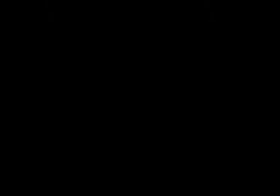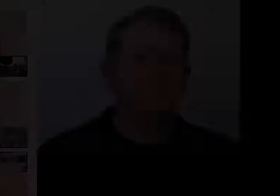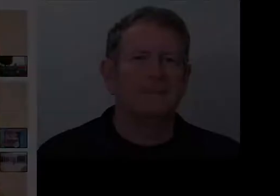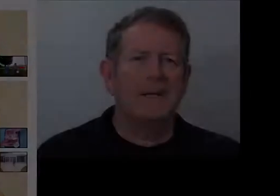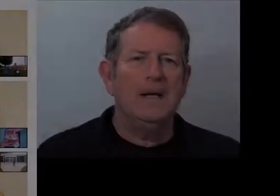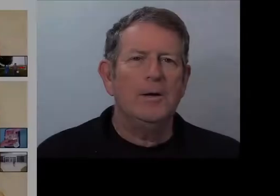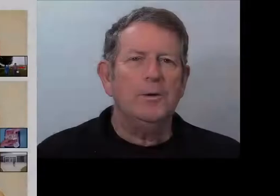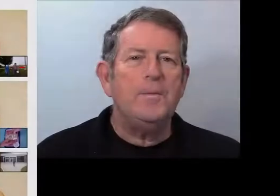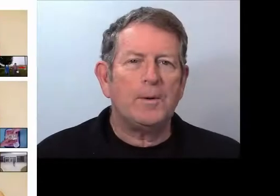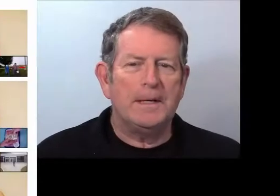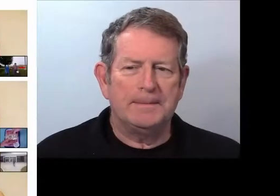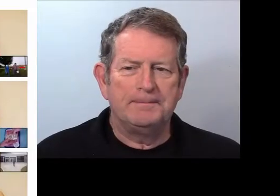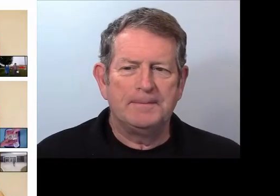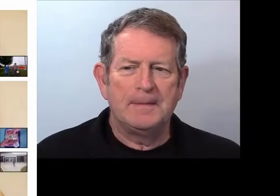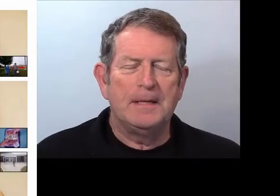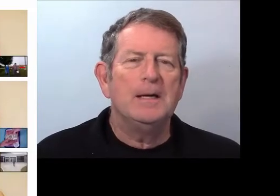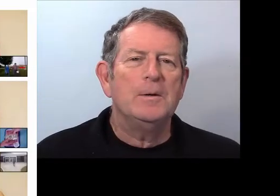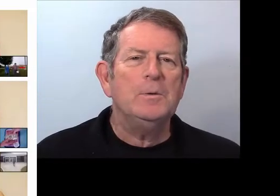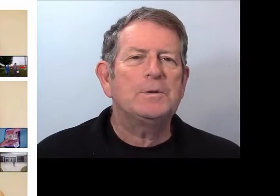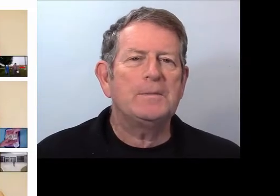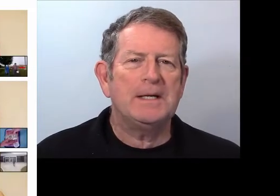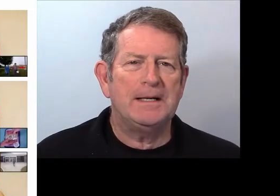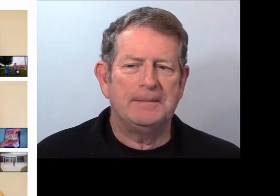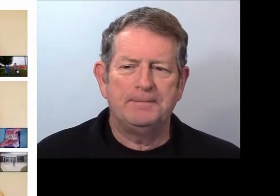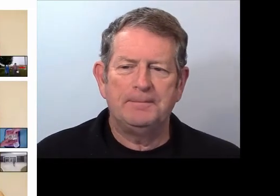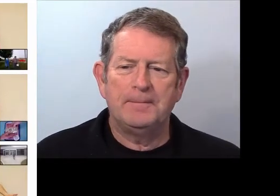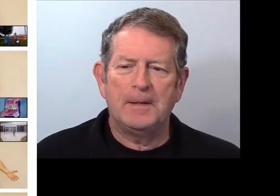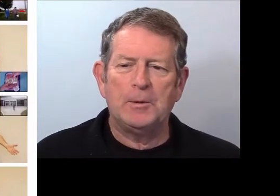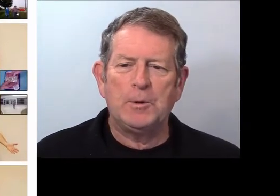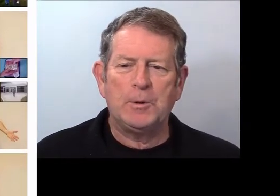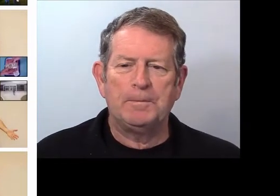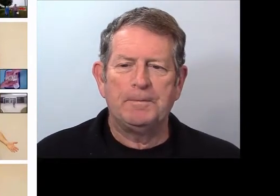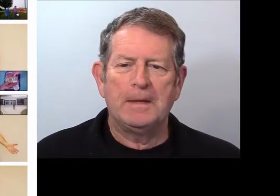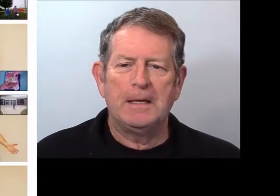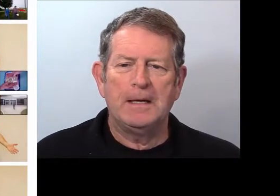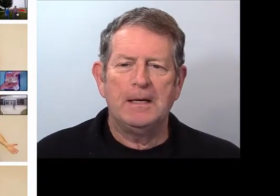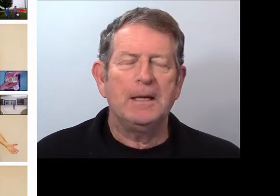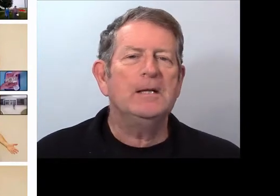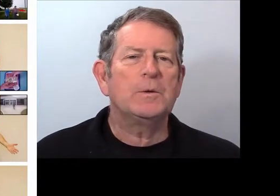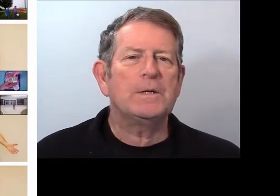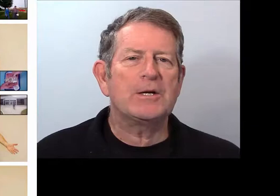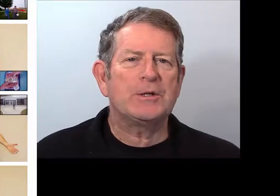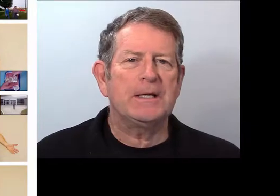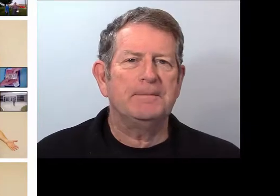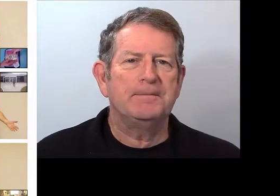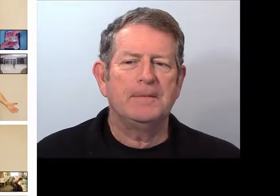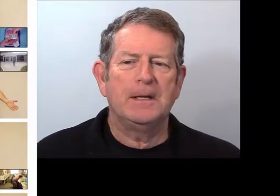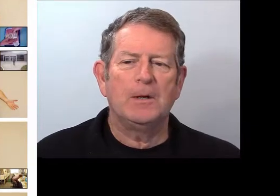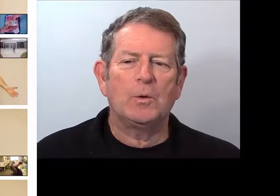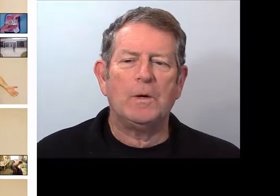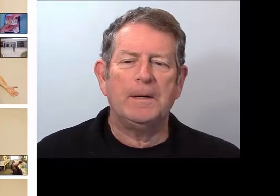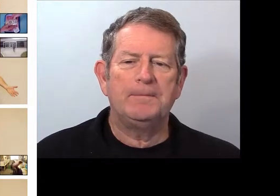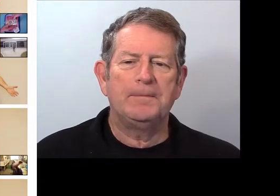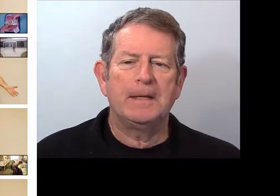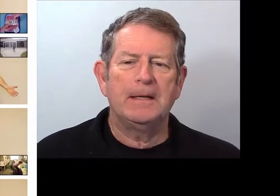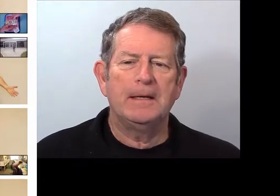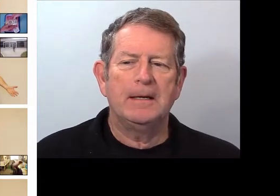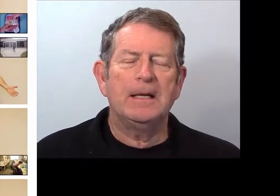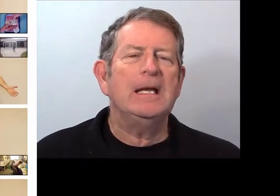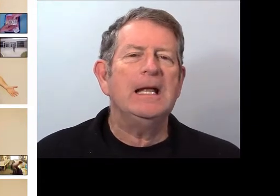numéro 1 nous sommes allés 2 ils ont acheté 3 il est